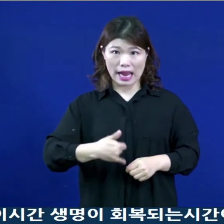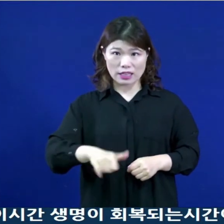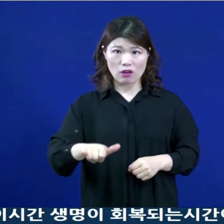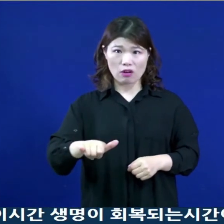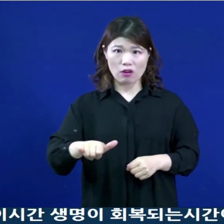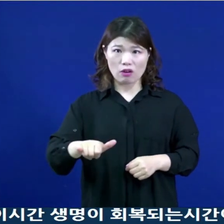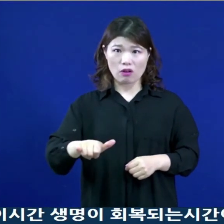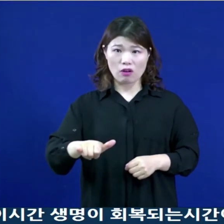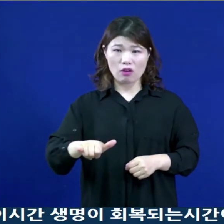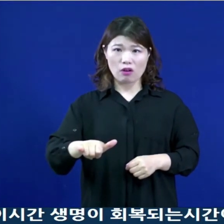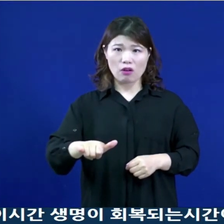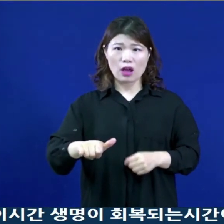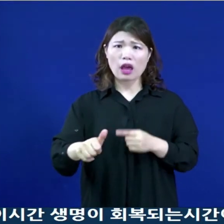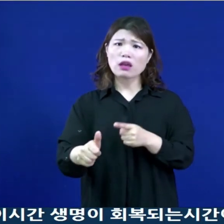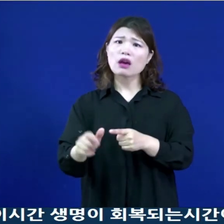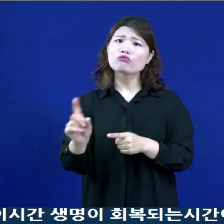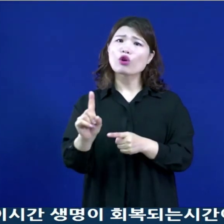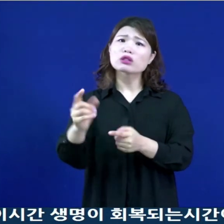얻기를 원하십니까?